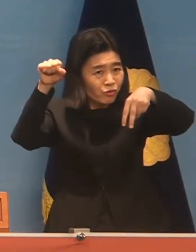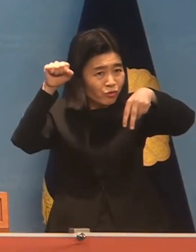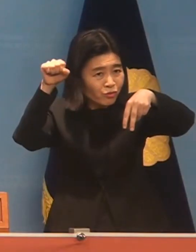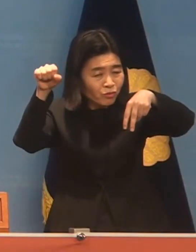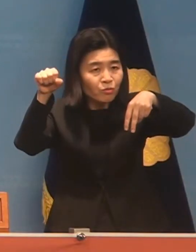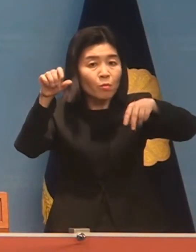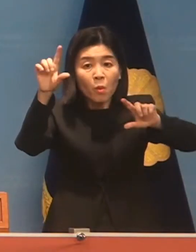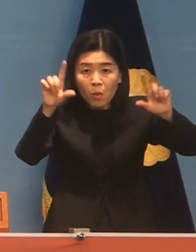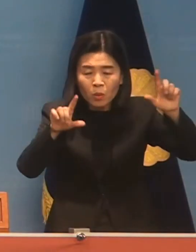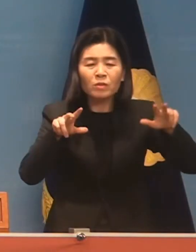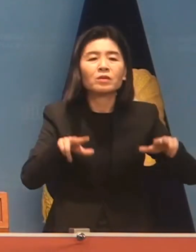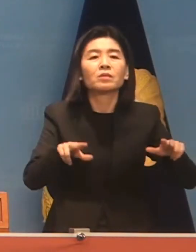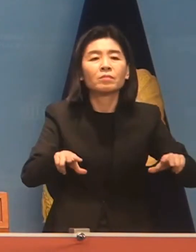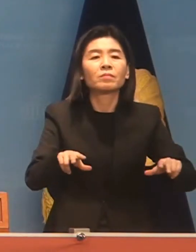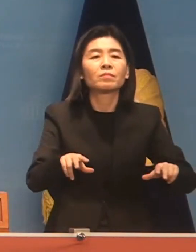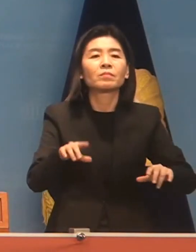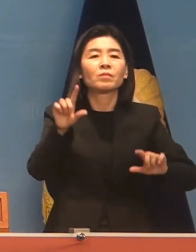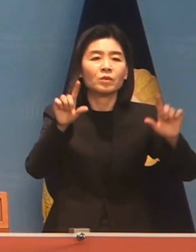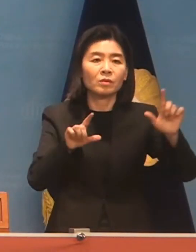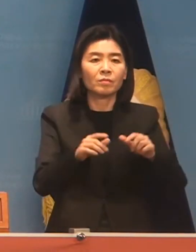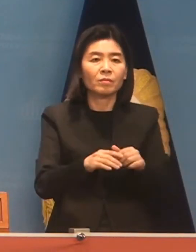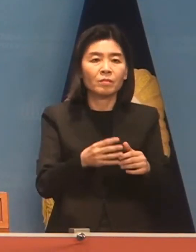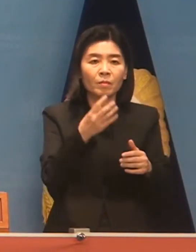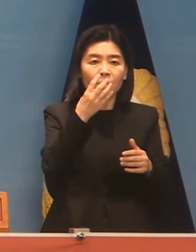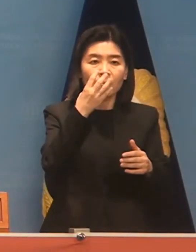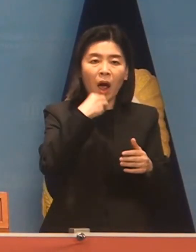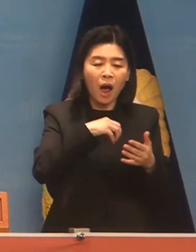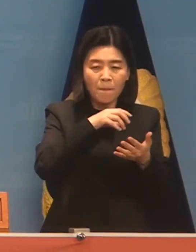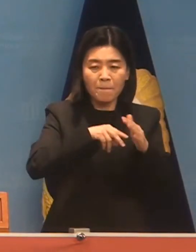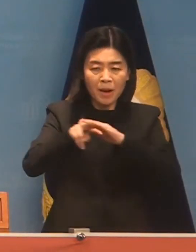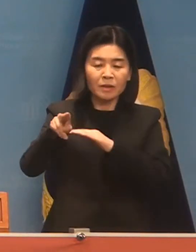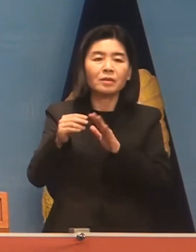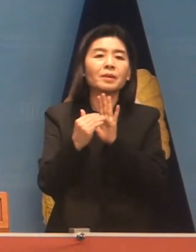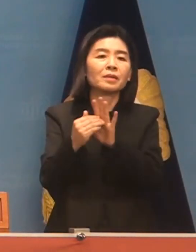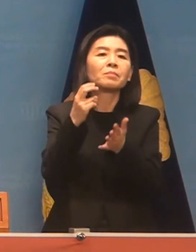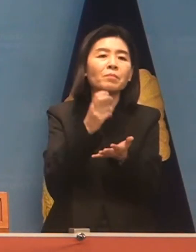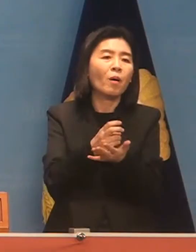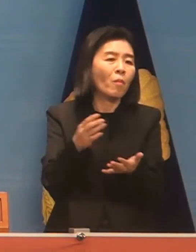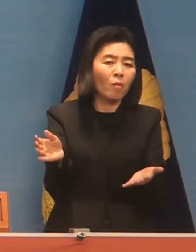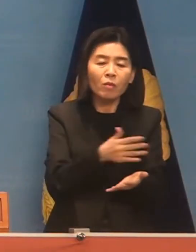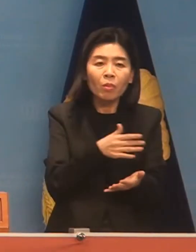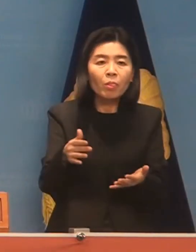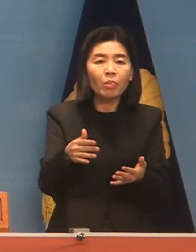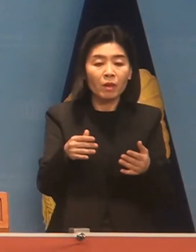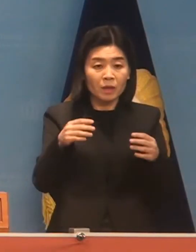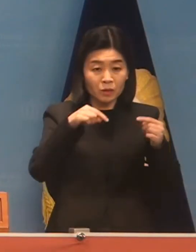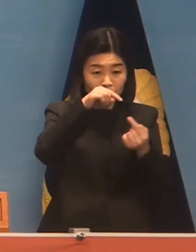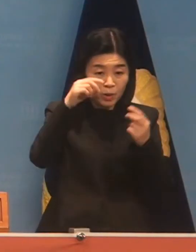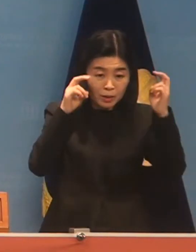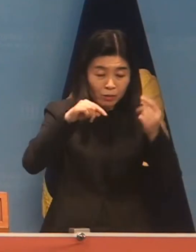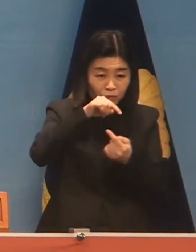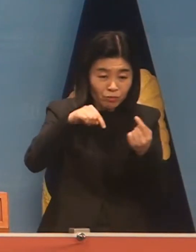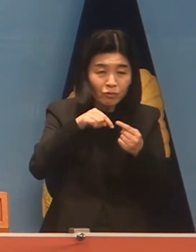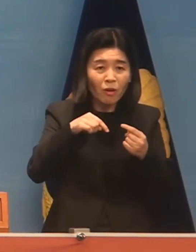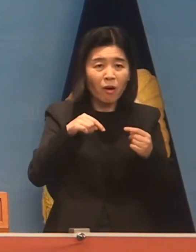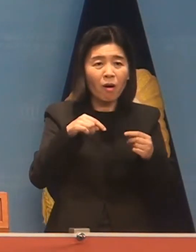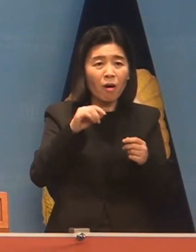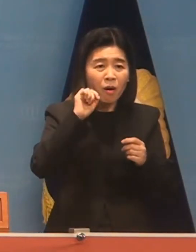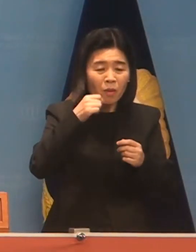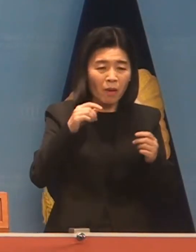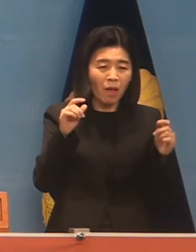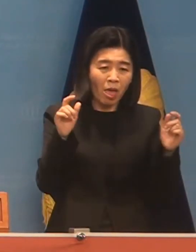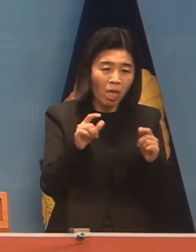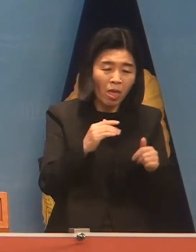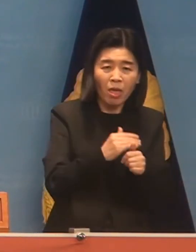현 주소입니다. 먹튀방지법의 구제, 정리해고제의 폐해, 노란봉투법의 구제 등